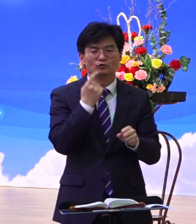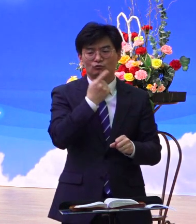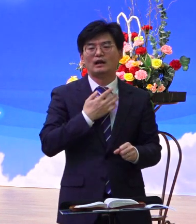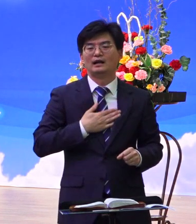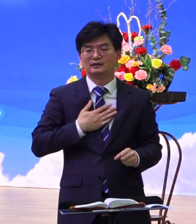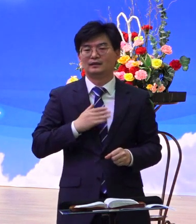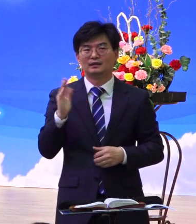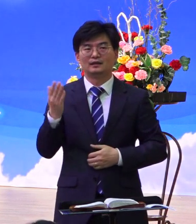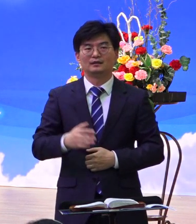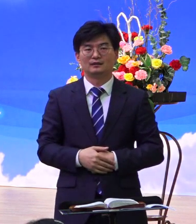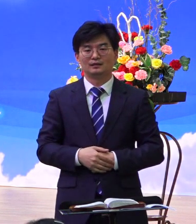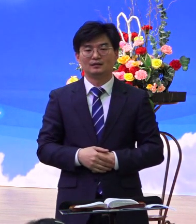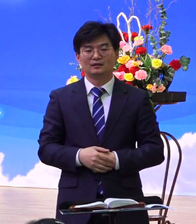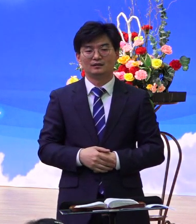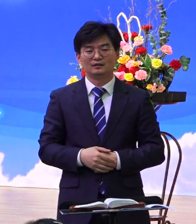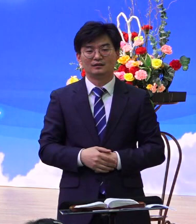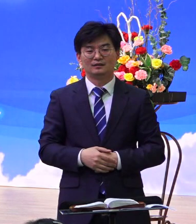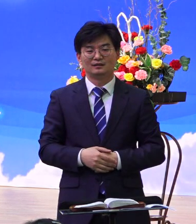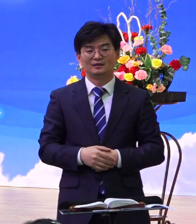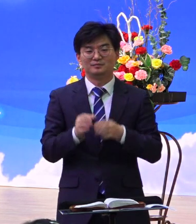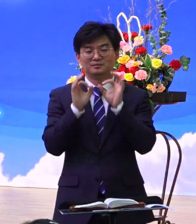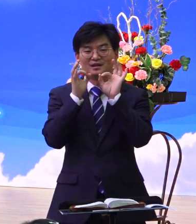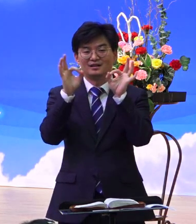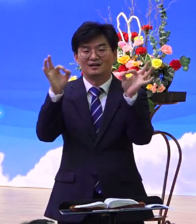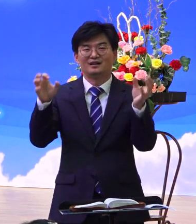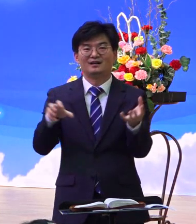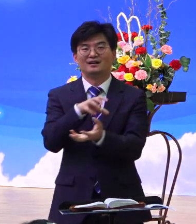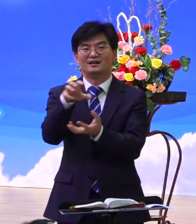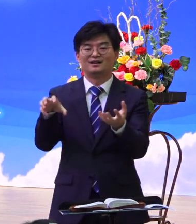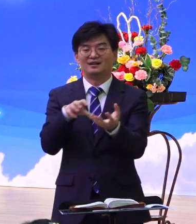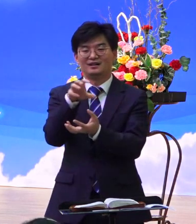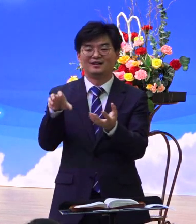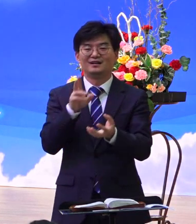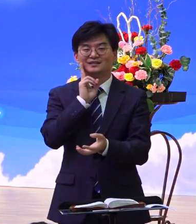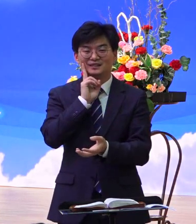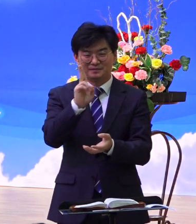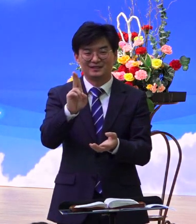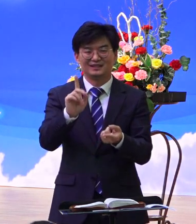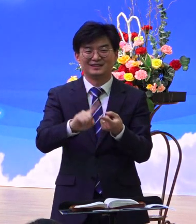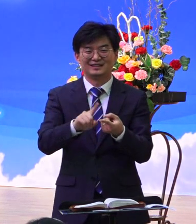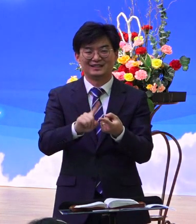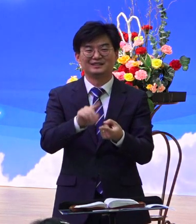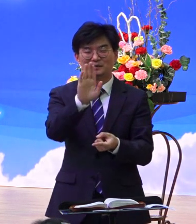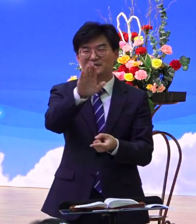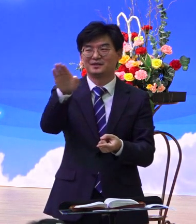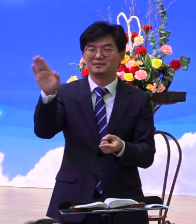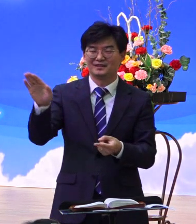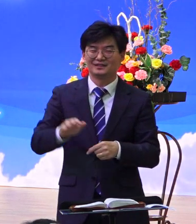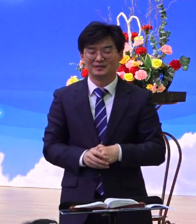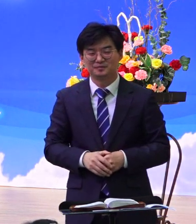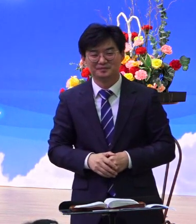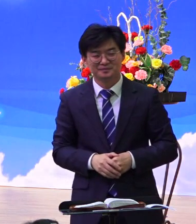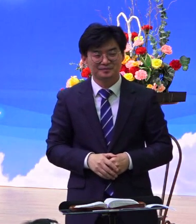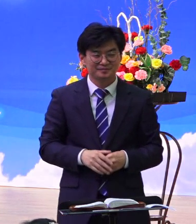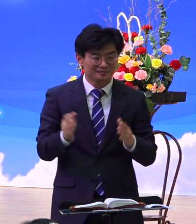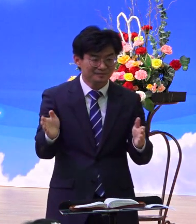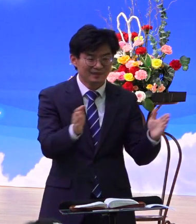우리 아이들 괜찮습니다. 떠들어도 됩니다. 그냥 드십시오. 미국의 워싱턴 DC에